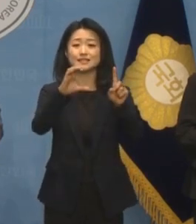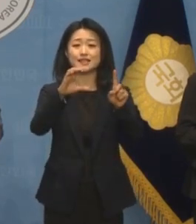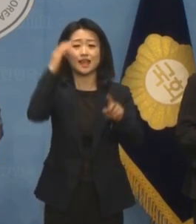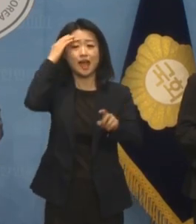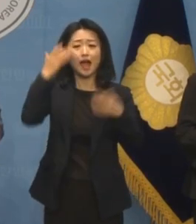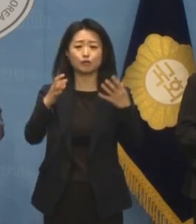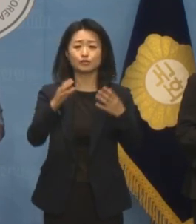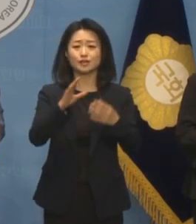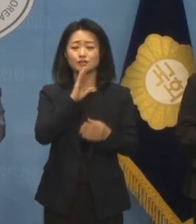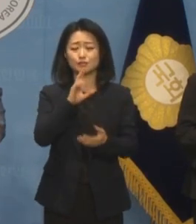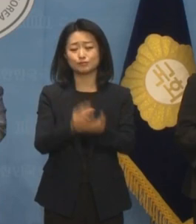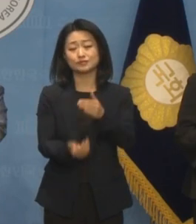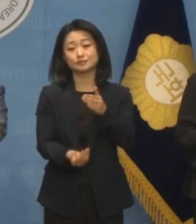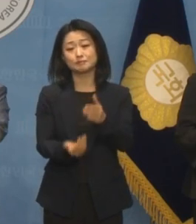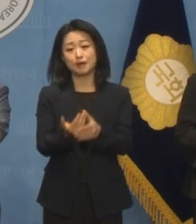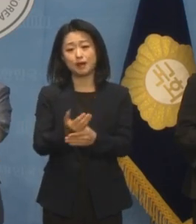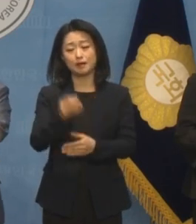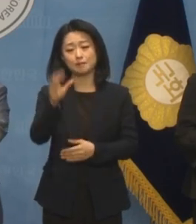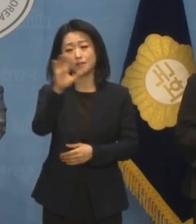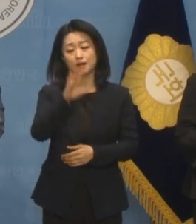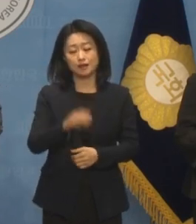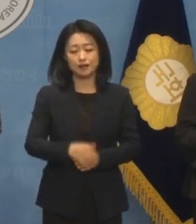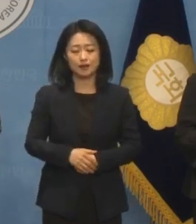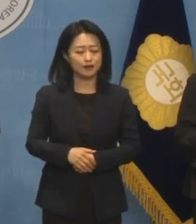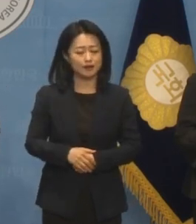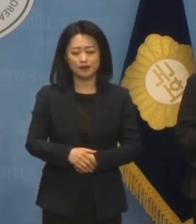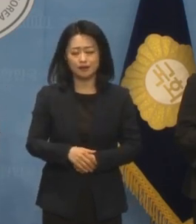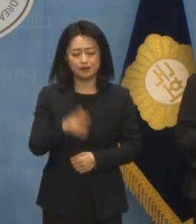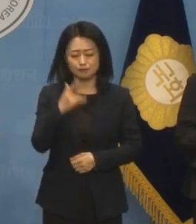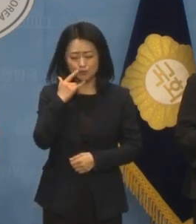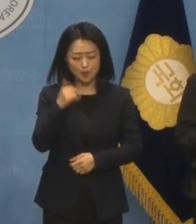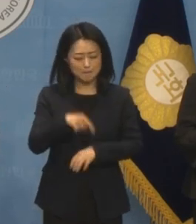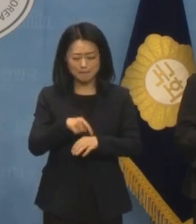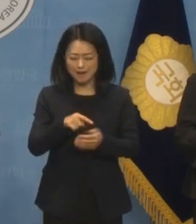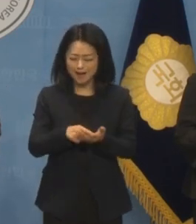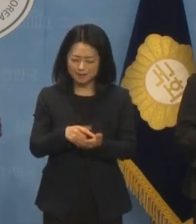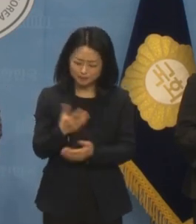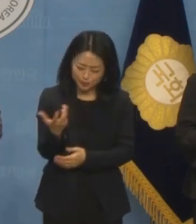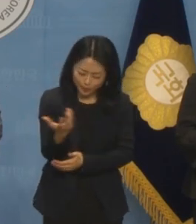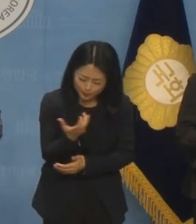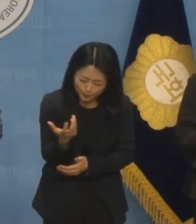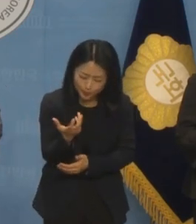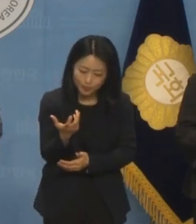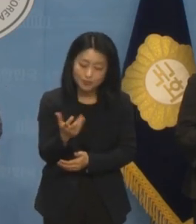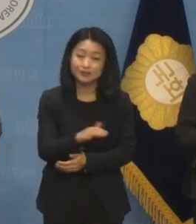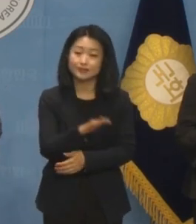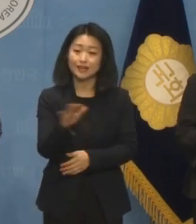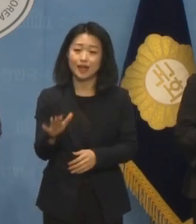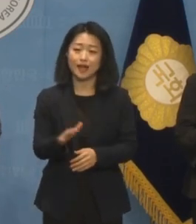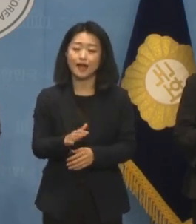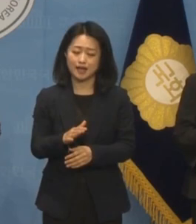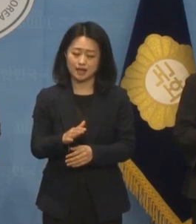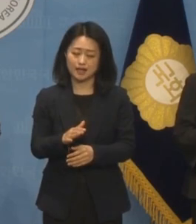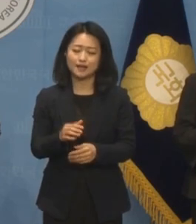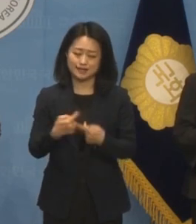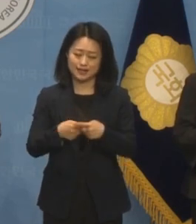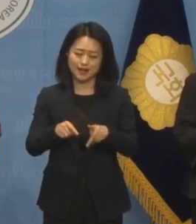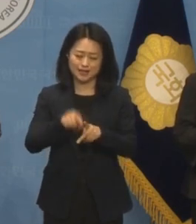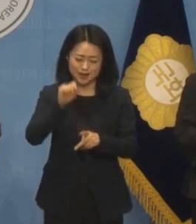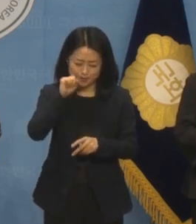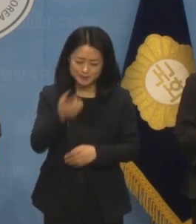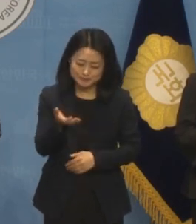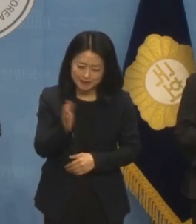있습니까? 너무 피눈물 나는 심정으로 그 부모님의 마음을 저희가 다 그 고통을 다 안고 이해하지는 못하지만 그 10분의